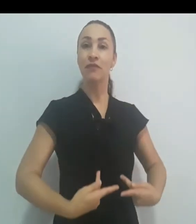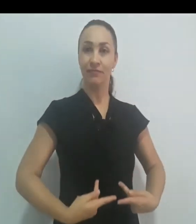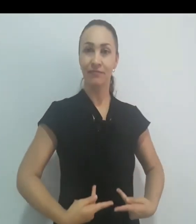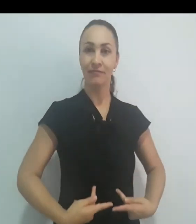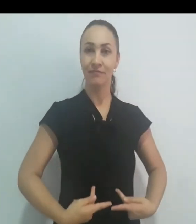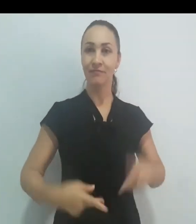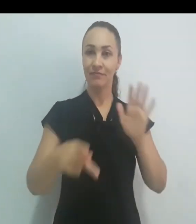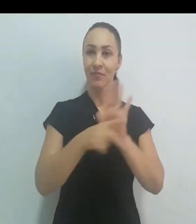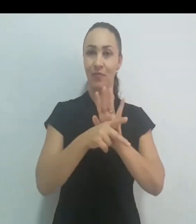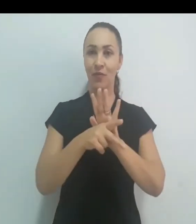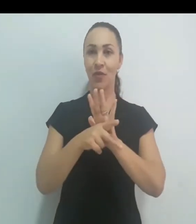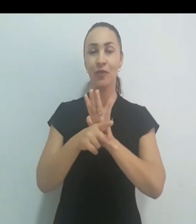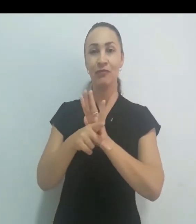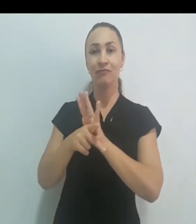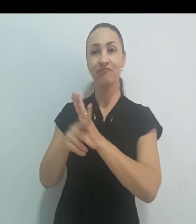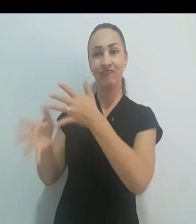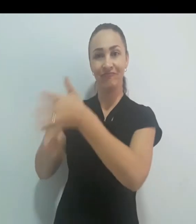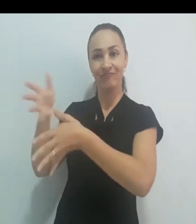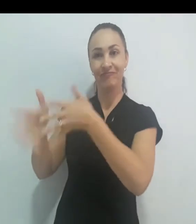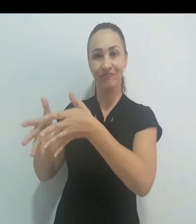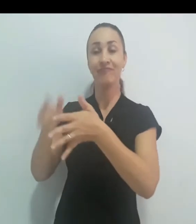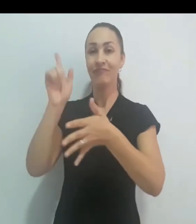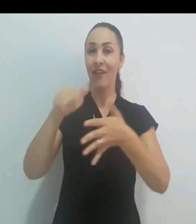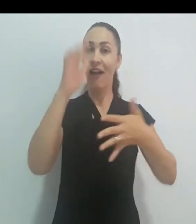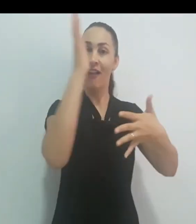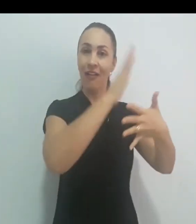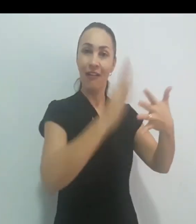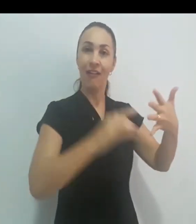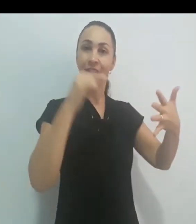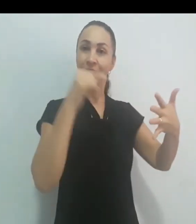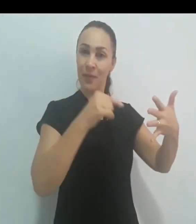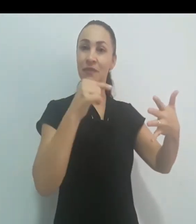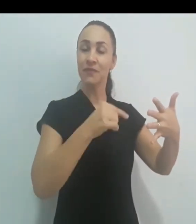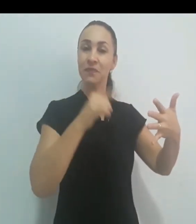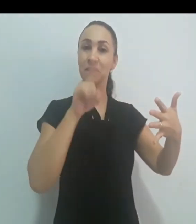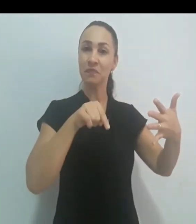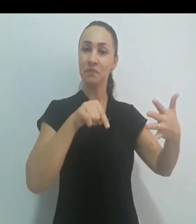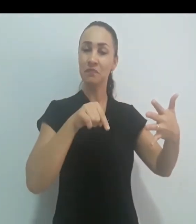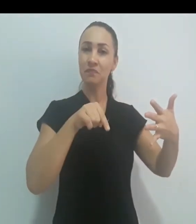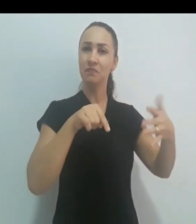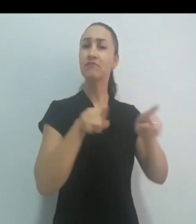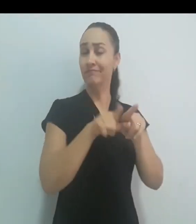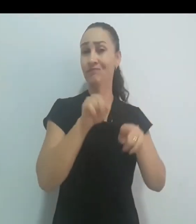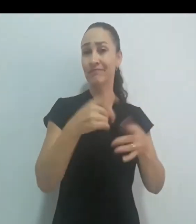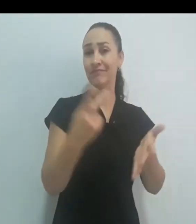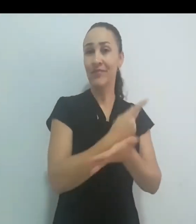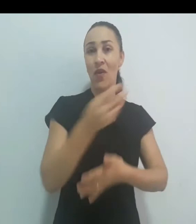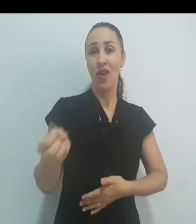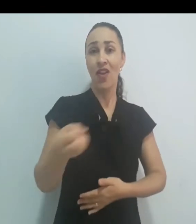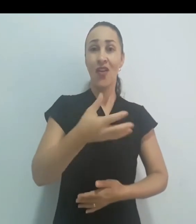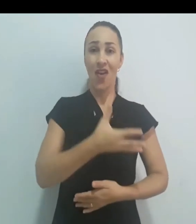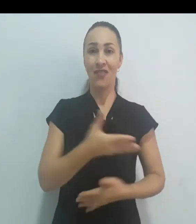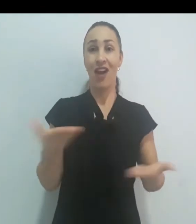reconhecimento da língua de sinais, né, a língua brasileira de sinais, a Libras, é também